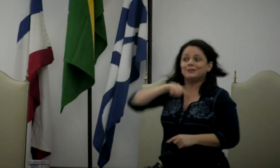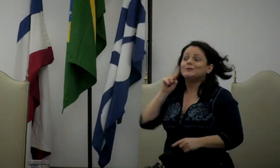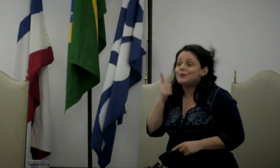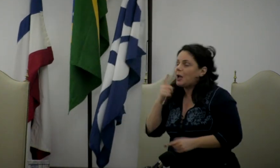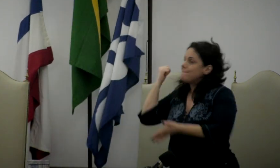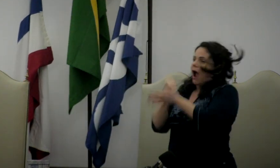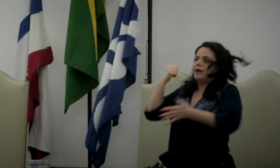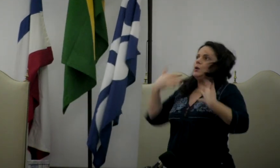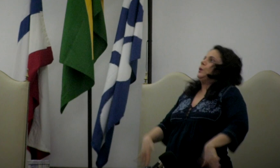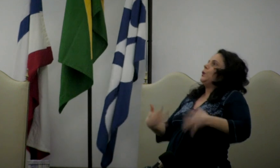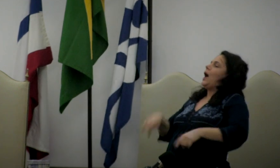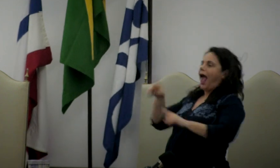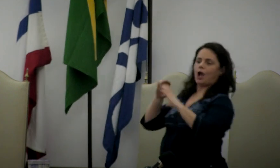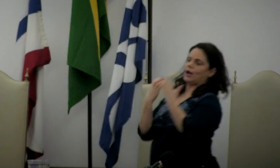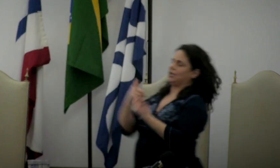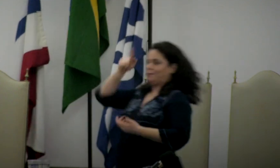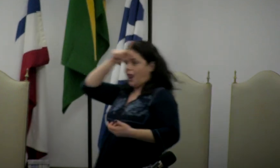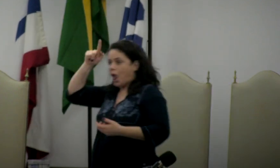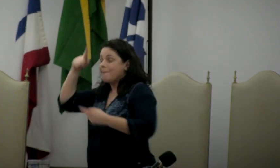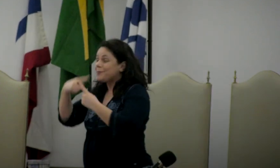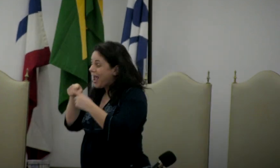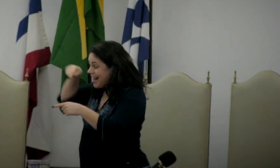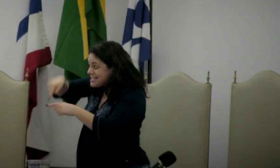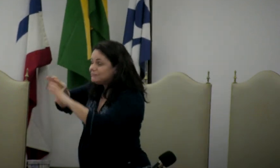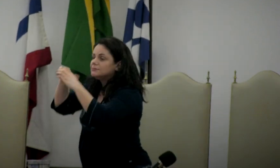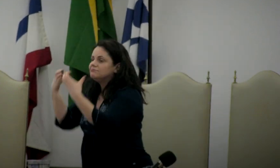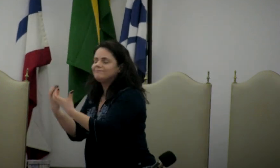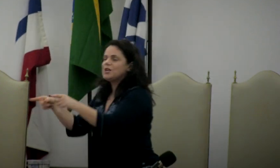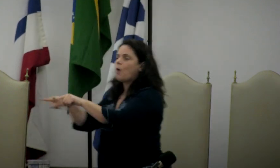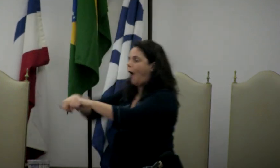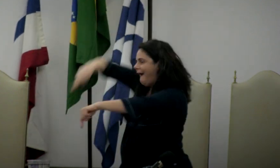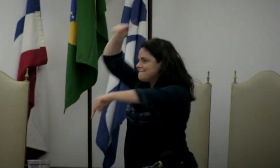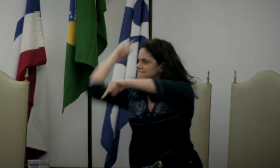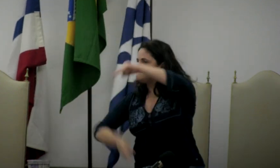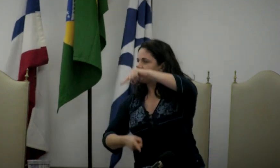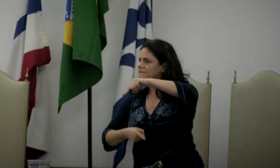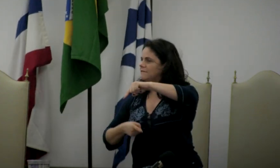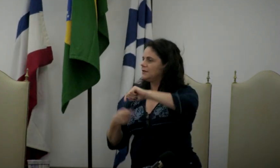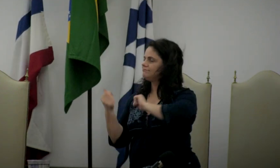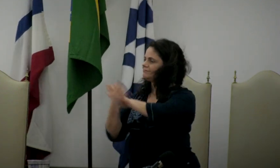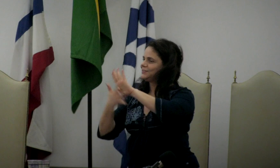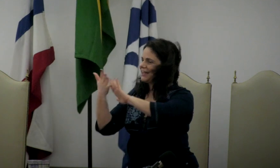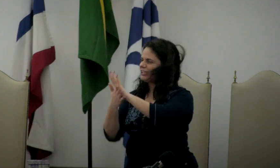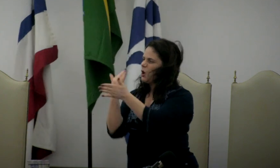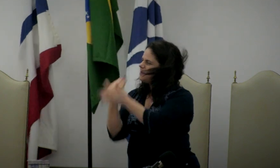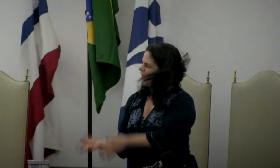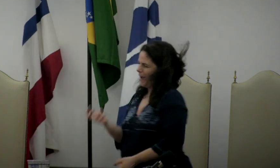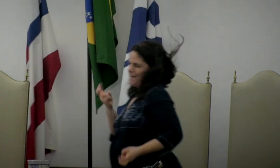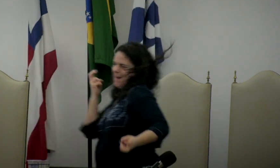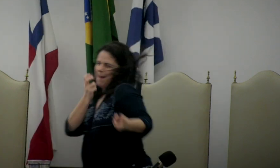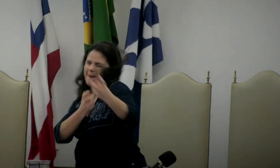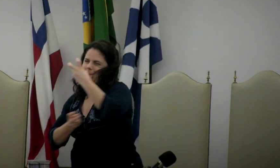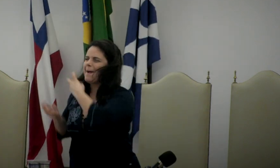Hiroshima, mas para nós surdos, uma marca terrível como essa é o Congresso de Milão. Porque nesse congresso aconteceu a